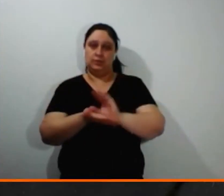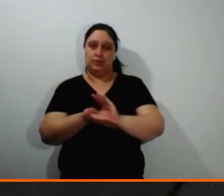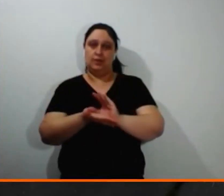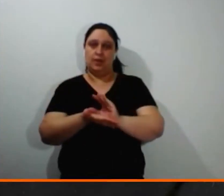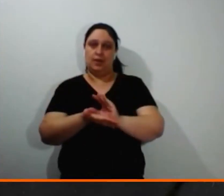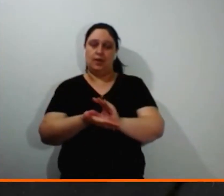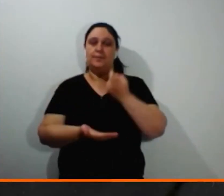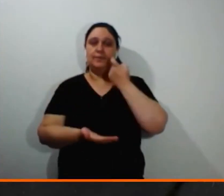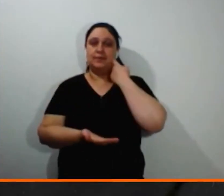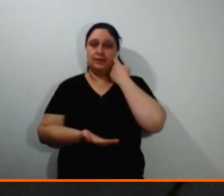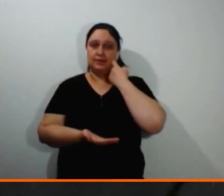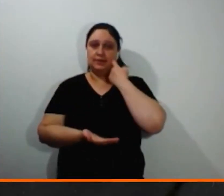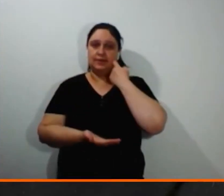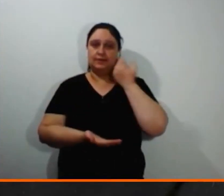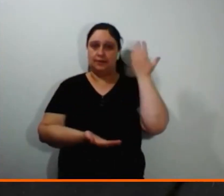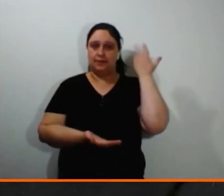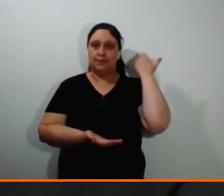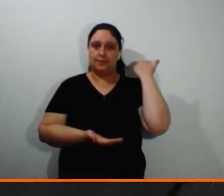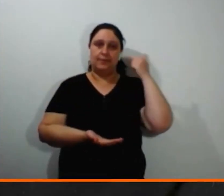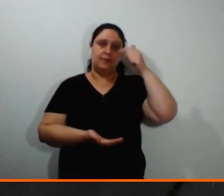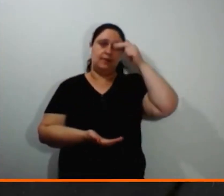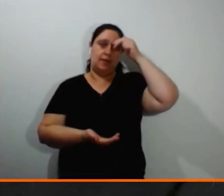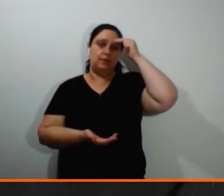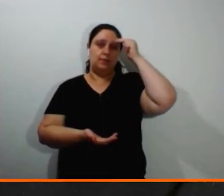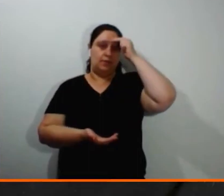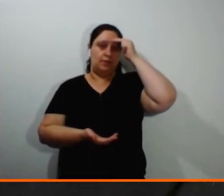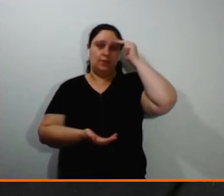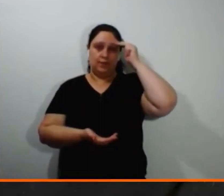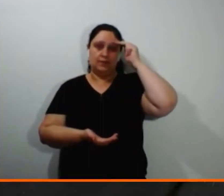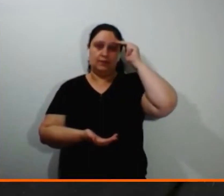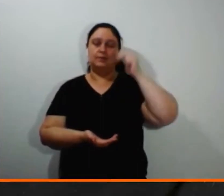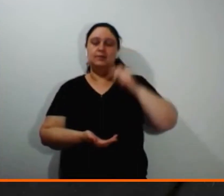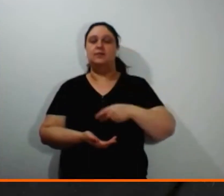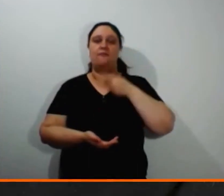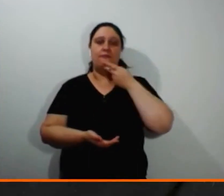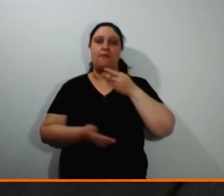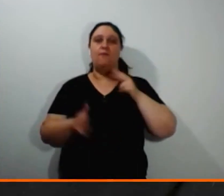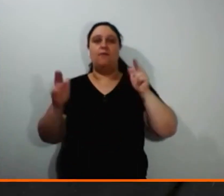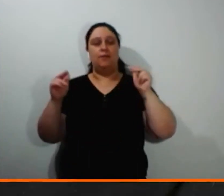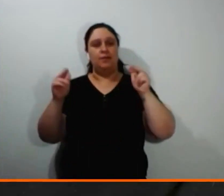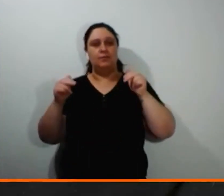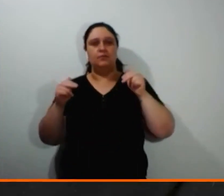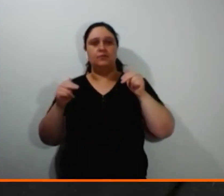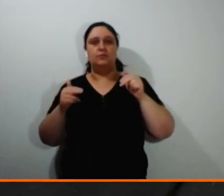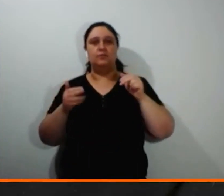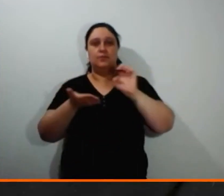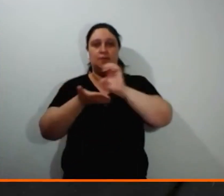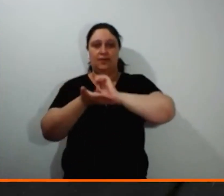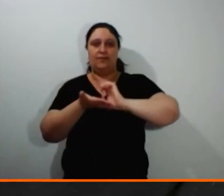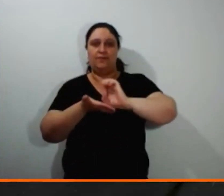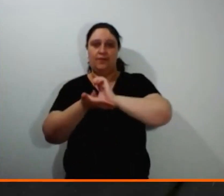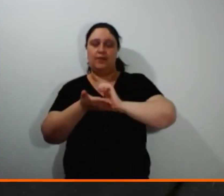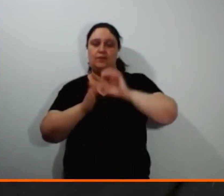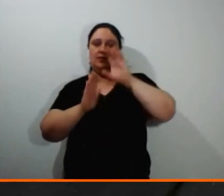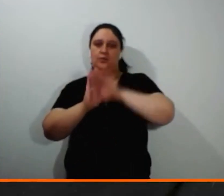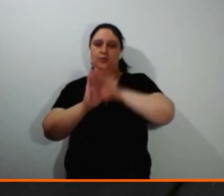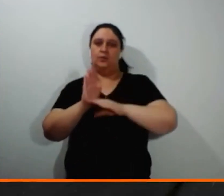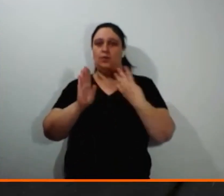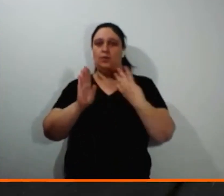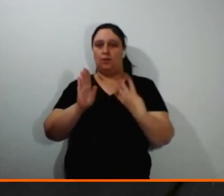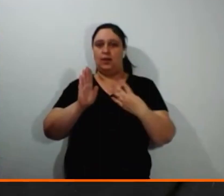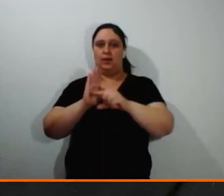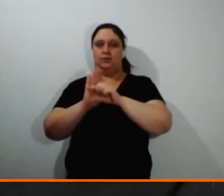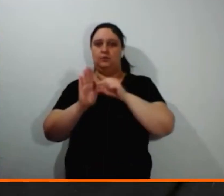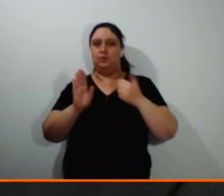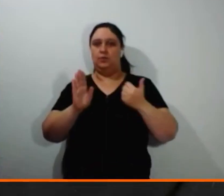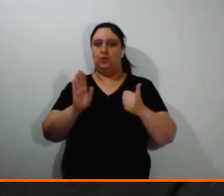irmão Esdras falou que, ele estava falando de Efésios 4, 11 e 12, ele falou assim, mais ousado do que